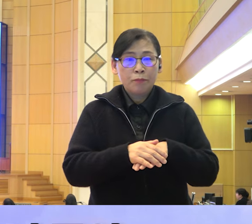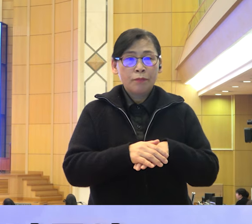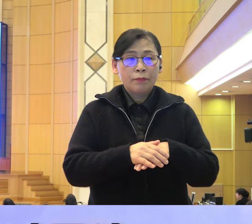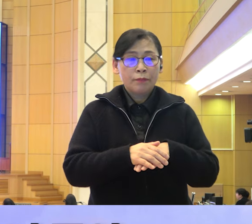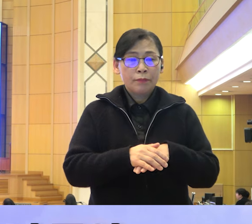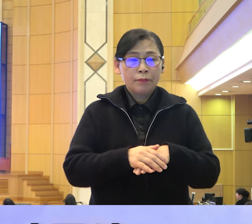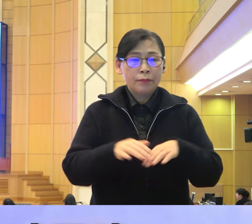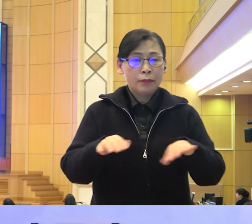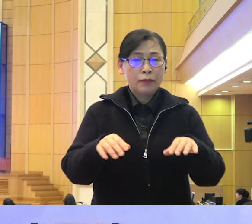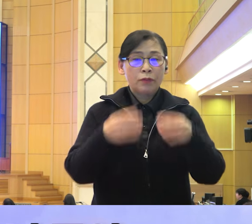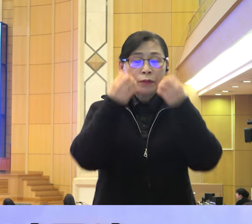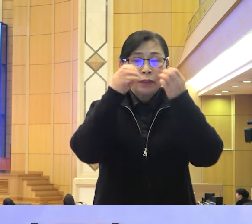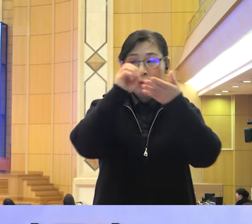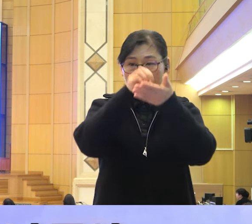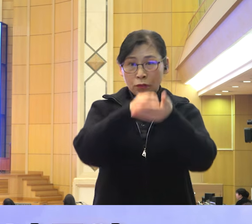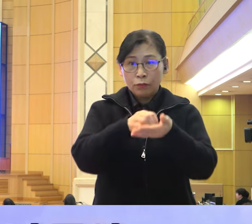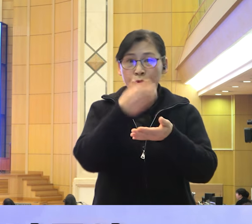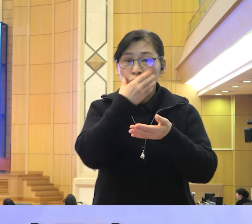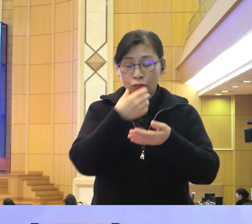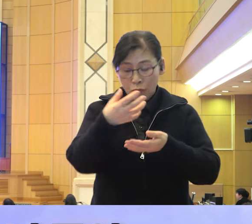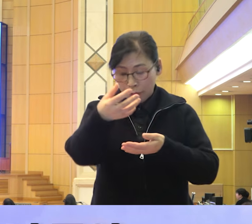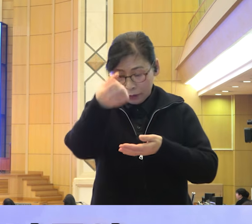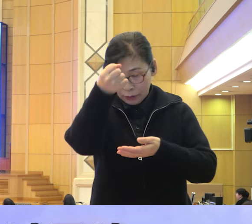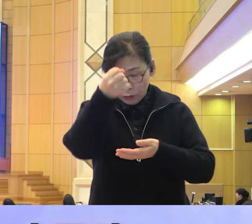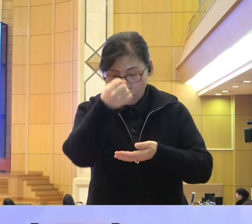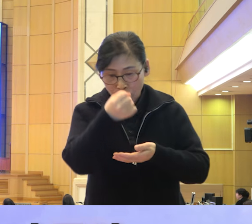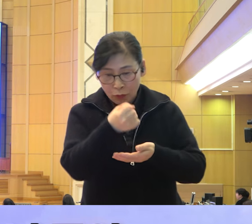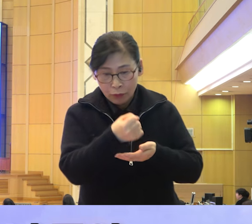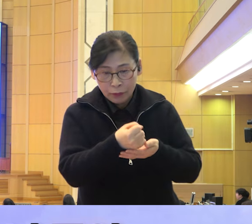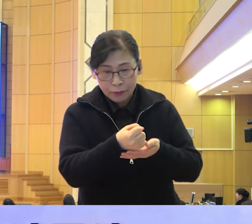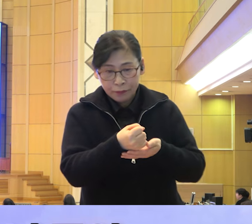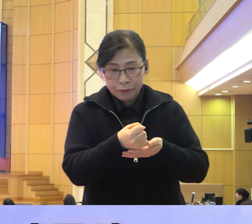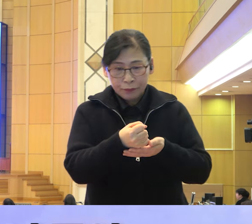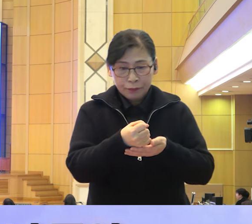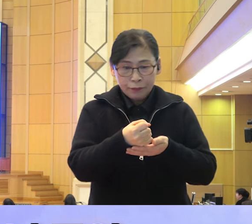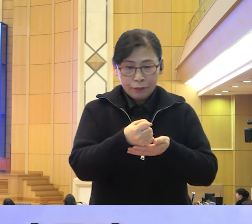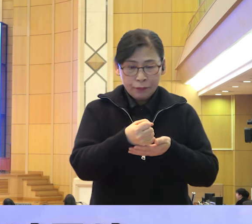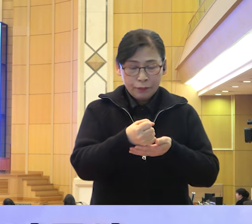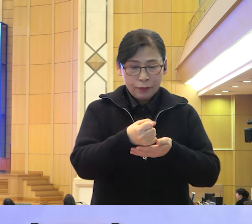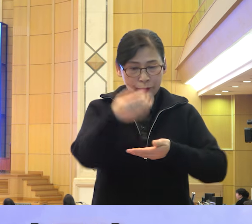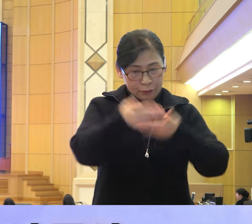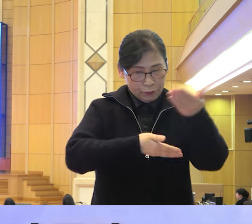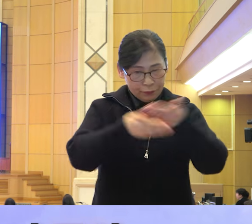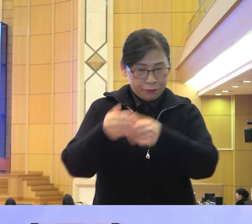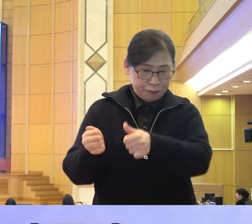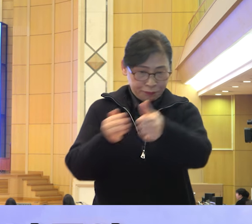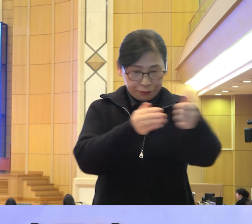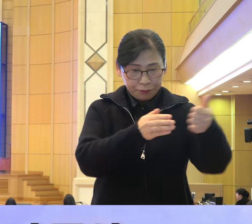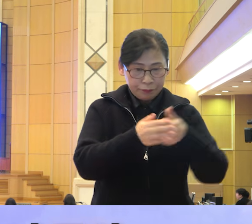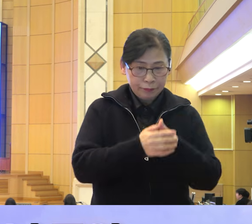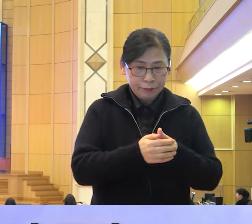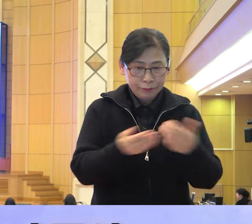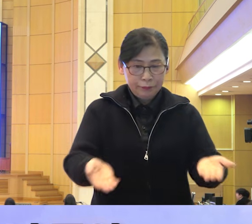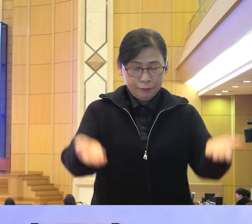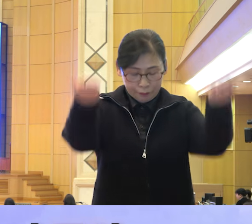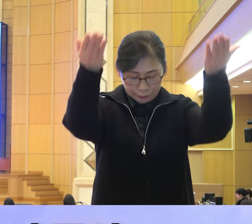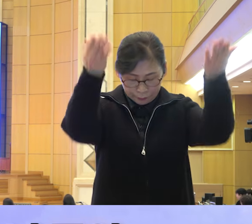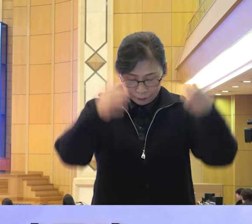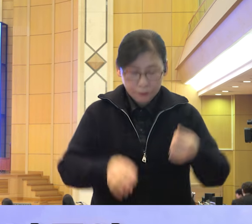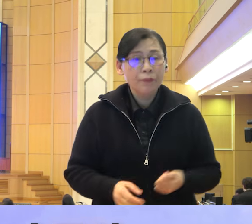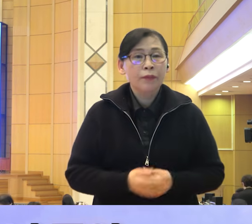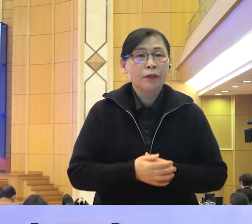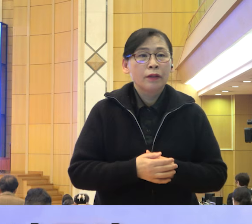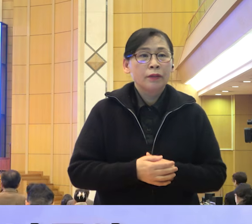2층 새가족 환실에 가셔서 축복기도 받으시고 또 성도의 교제를 나누시기를 바랍니다. 다 그 자리에 나시길